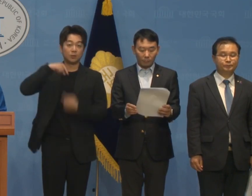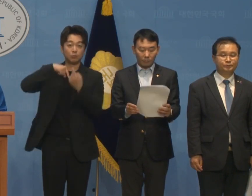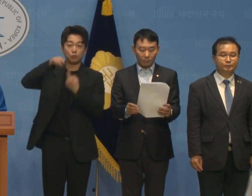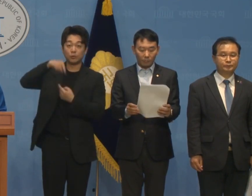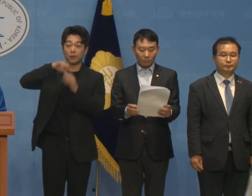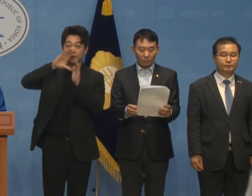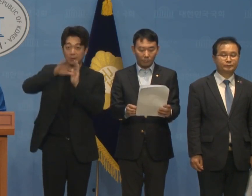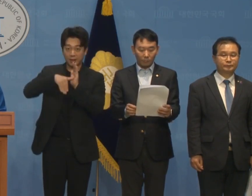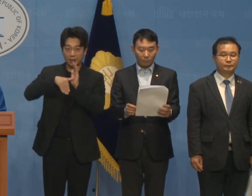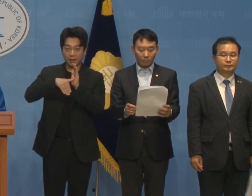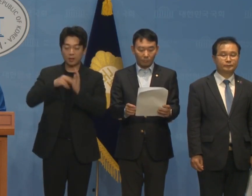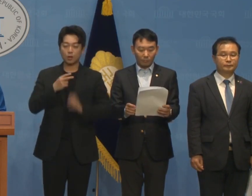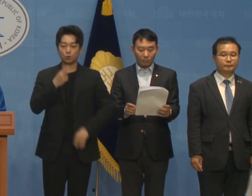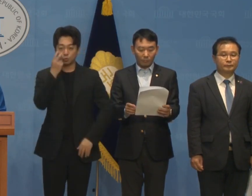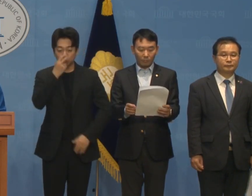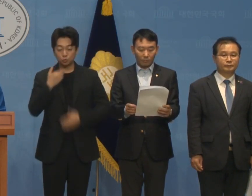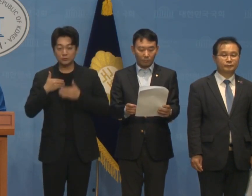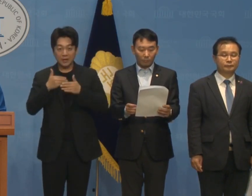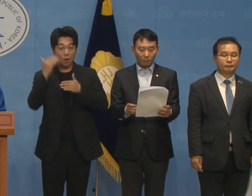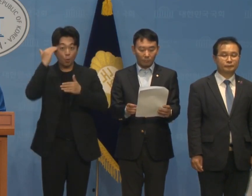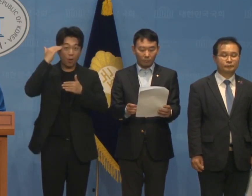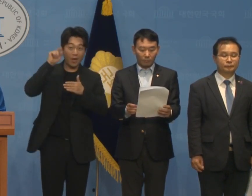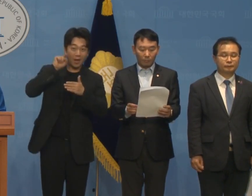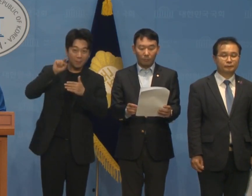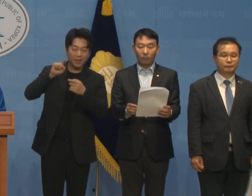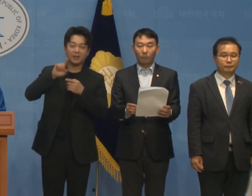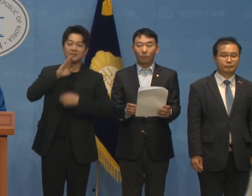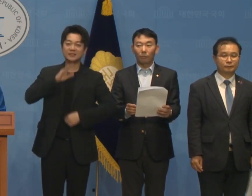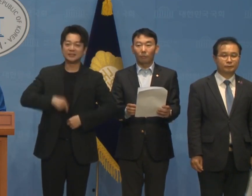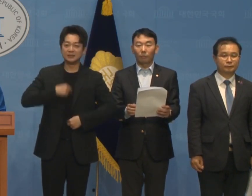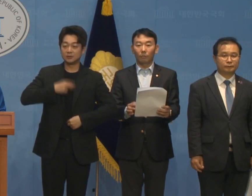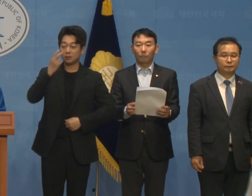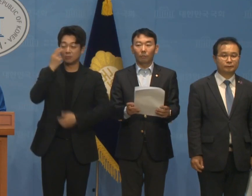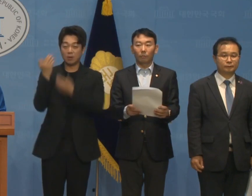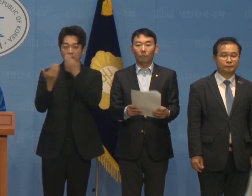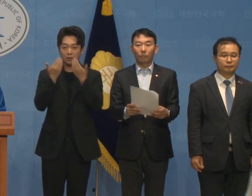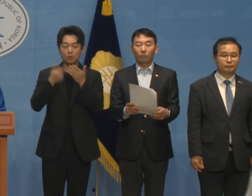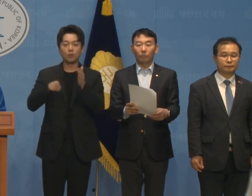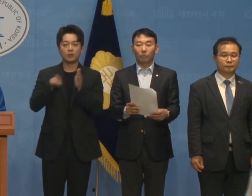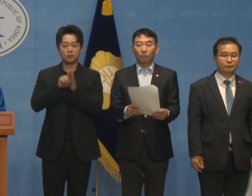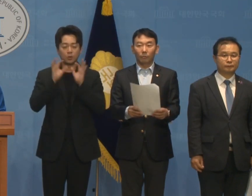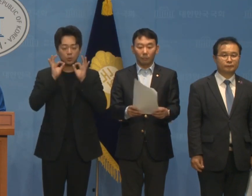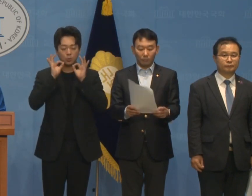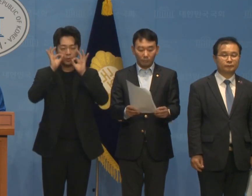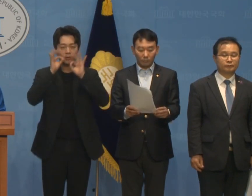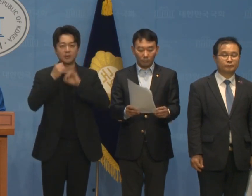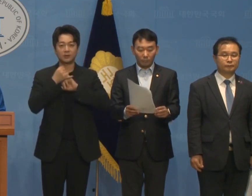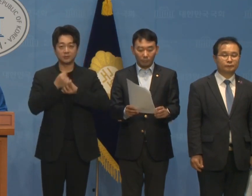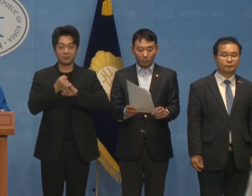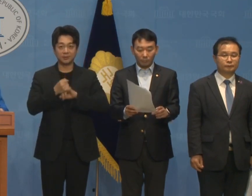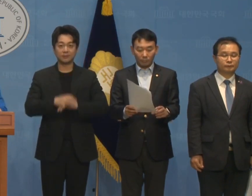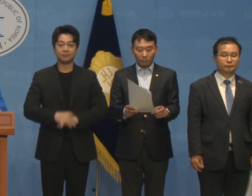외압의 진실을 밝혀내도록 모든 민주당 법사위원들은 최선을 다하겠습니다.